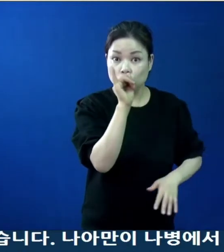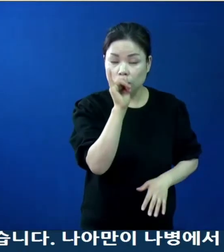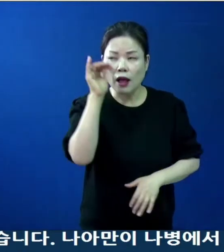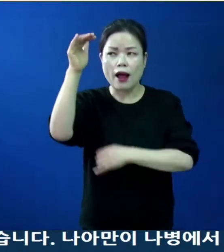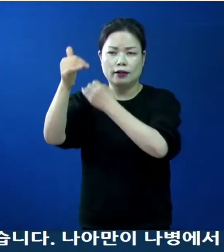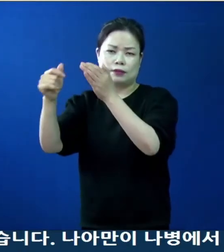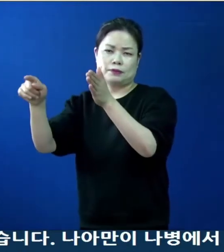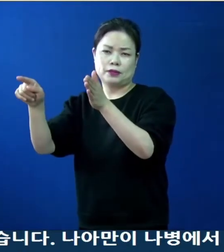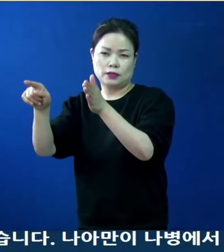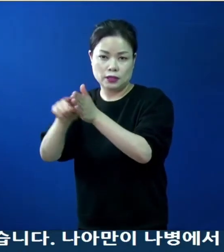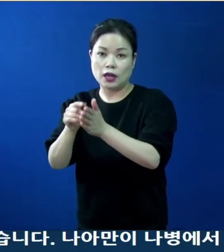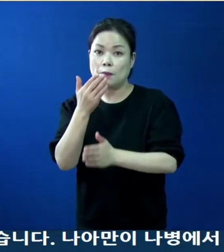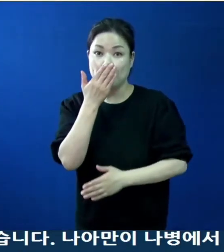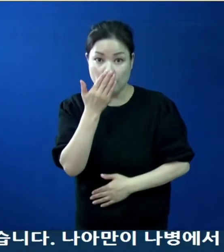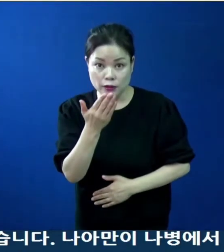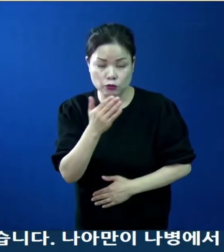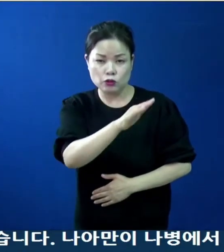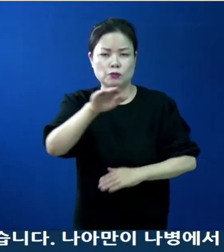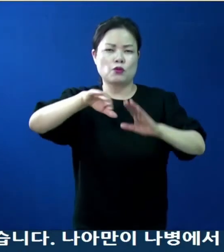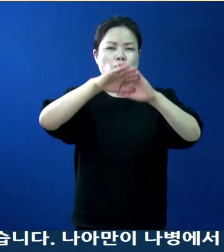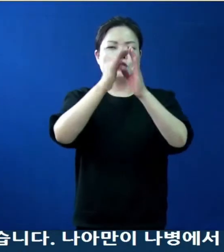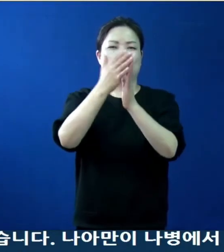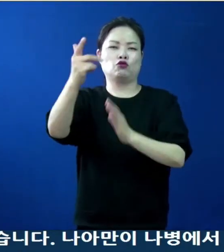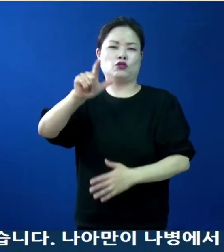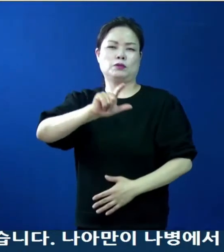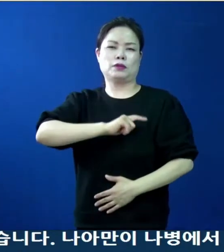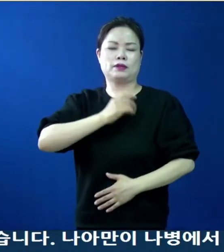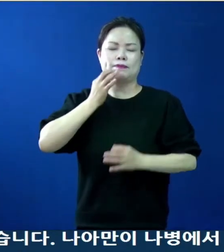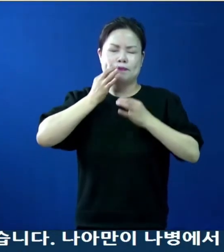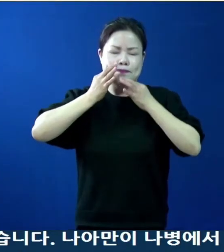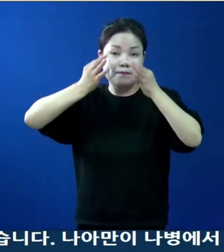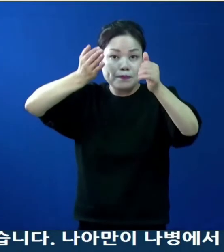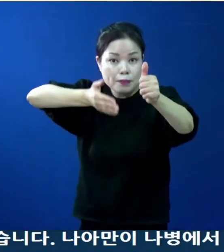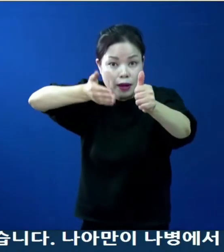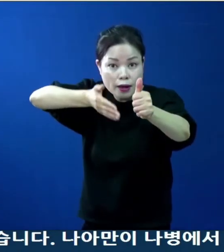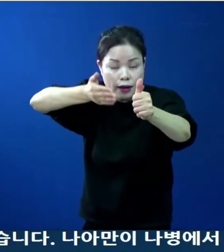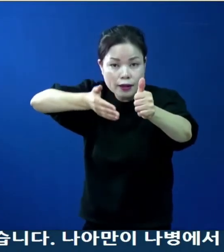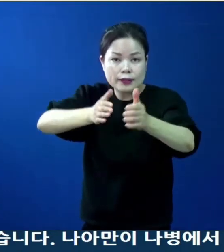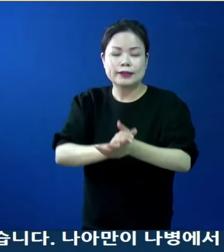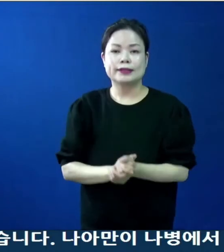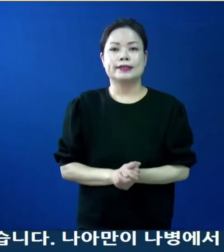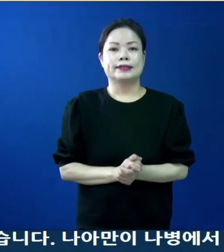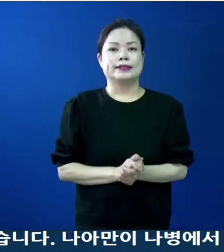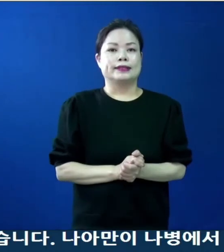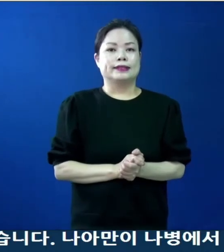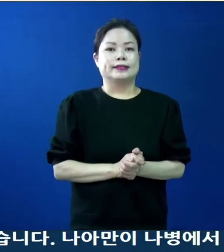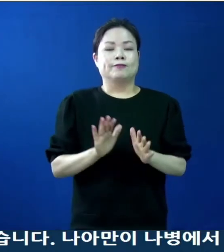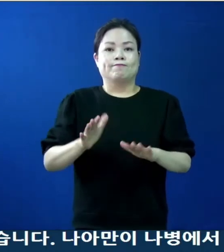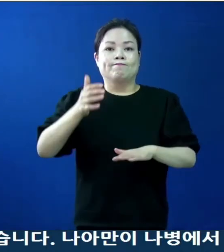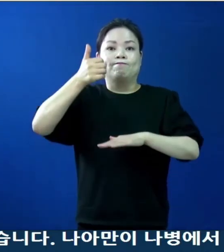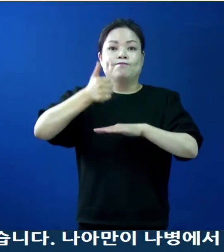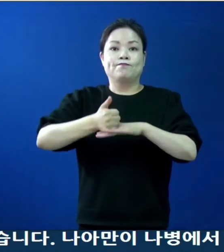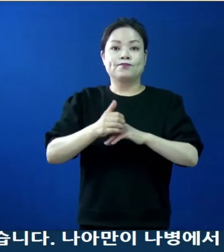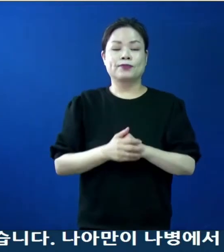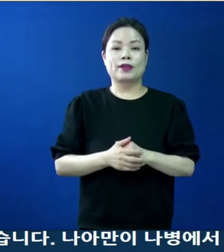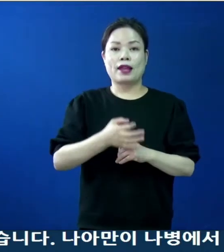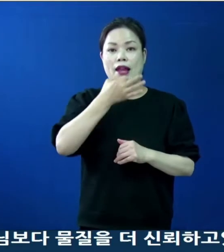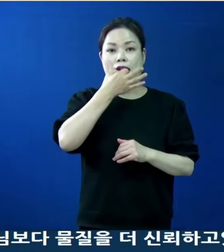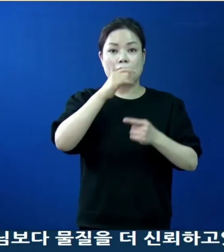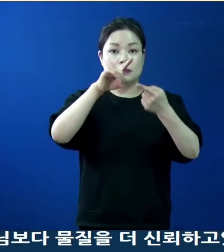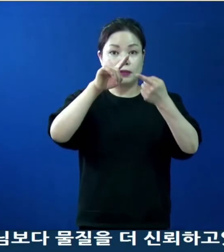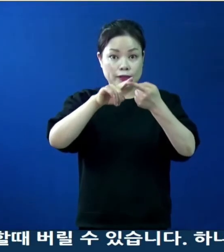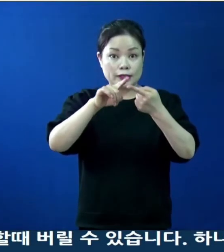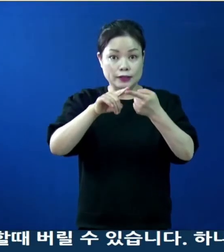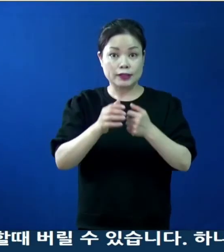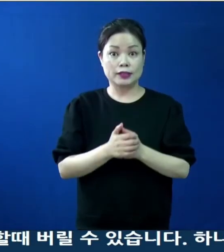하나님을 신뢰하실 수 있는 우리 모두가 되시기를 주님의 이름으로 간절히 축복합니다. 제가 마지막으로 이 탐욕과